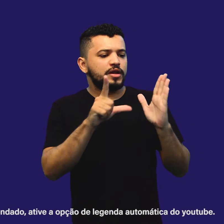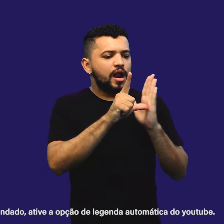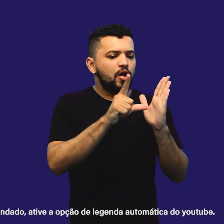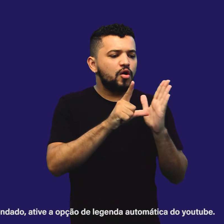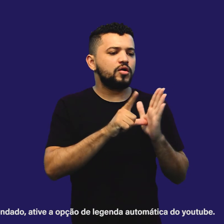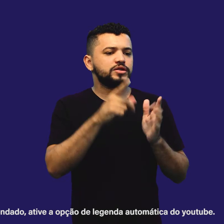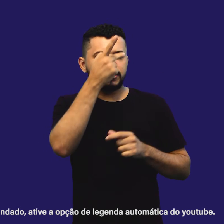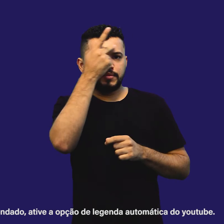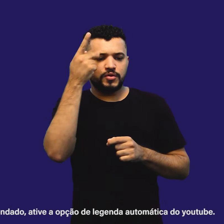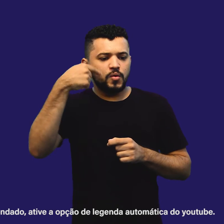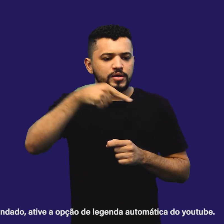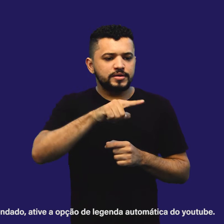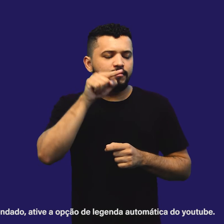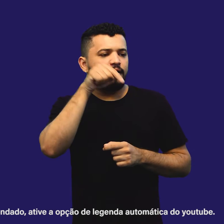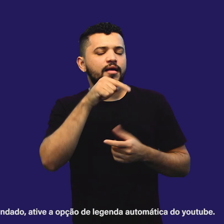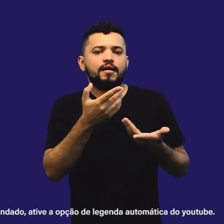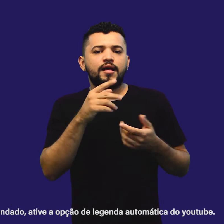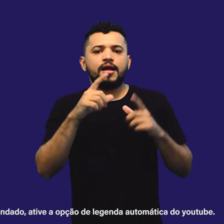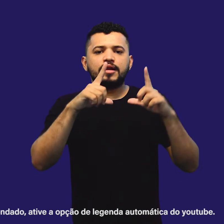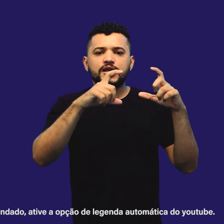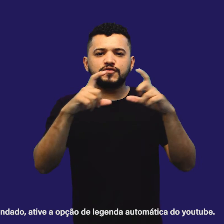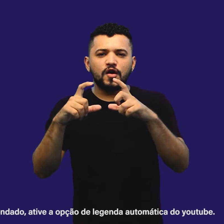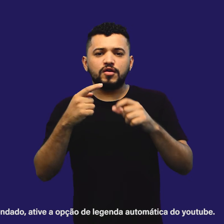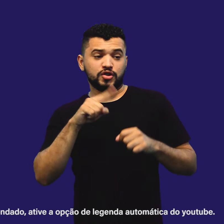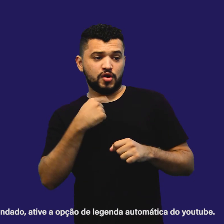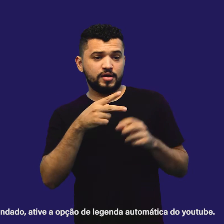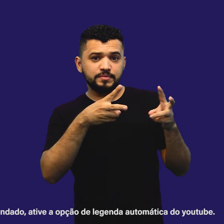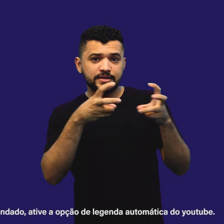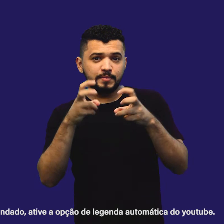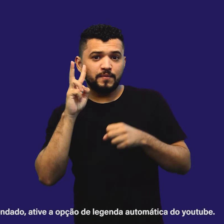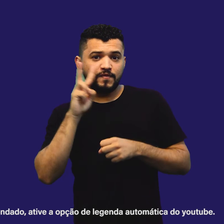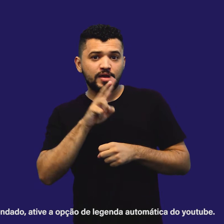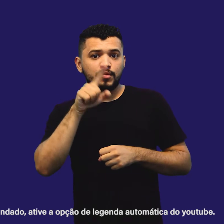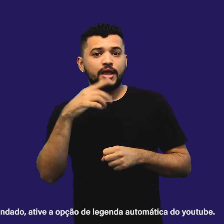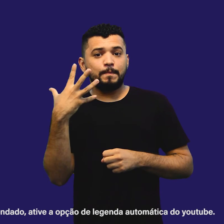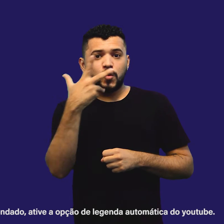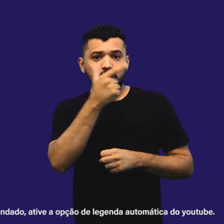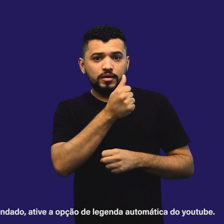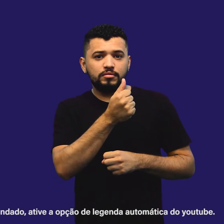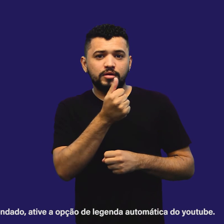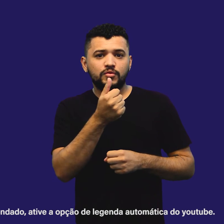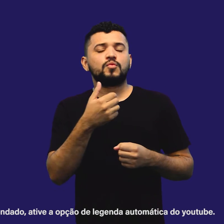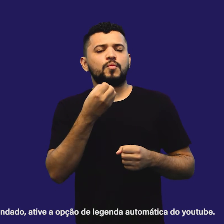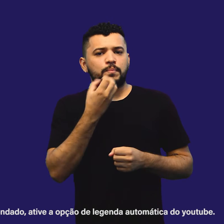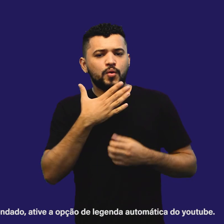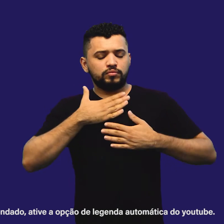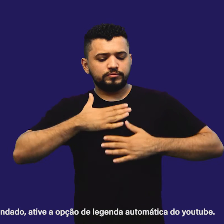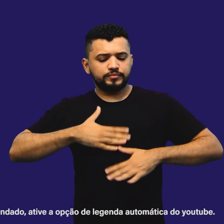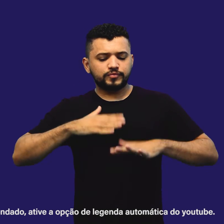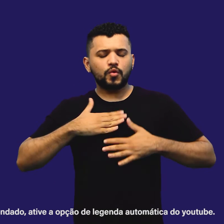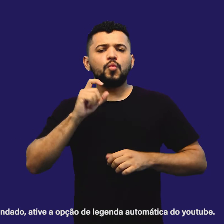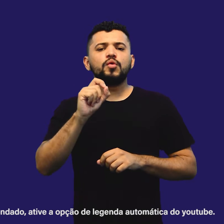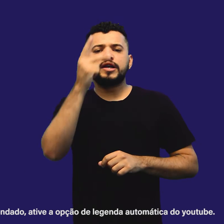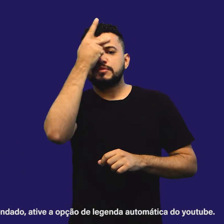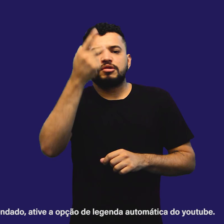vê pelas fotos que é um lugar muito bonito, acolhedor. O que as pessoas costumam dizer quando elas frequentam o seu espaço e consomem